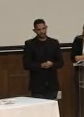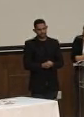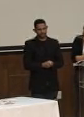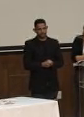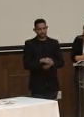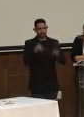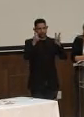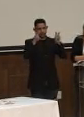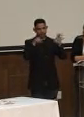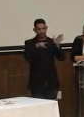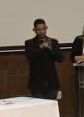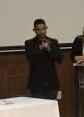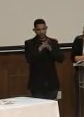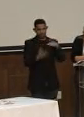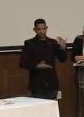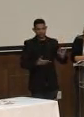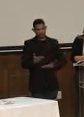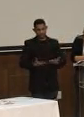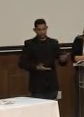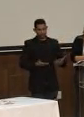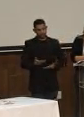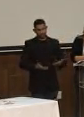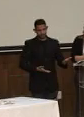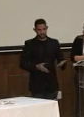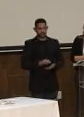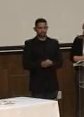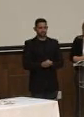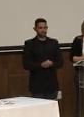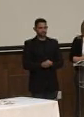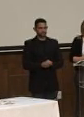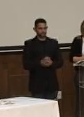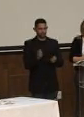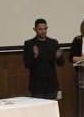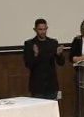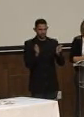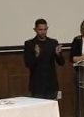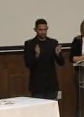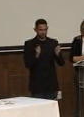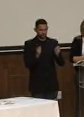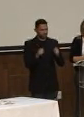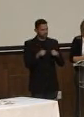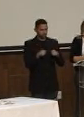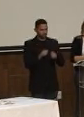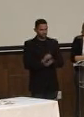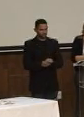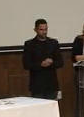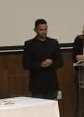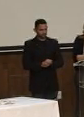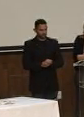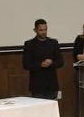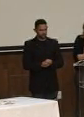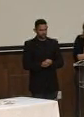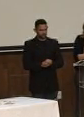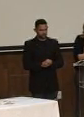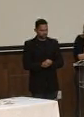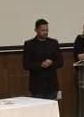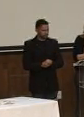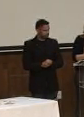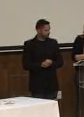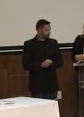Tema da pergunta, servidores. Pode falar o nome da pessoa? Não? Tem